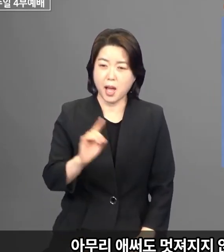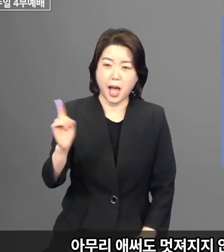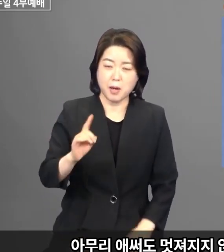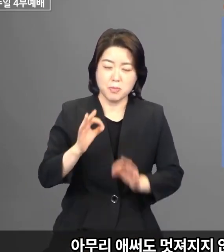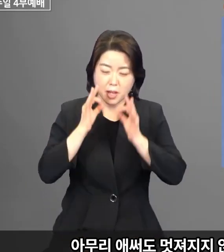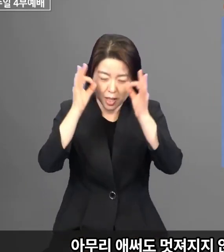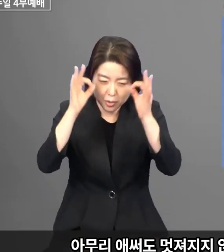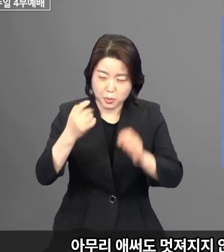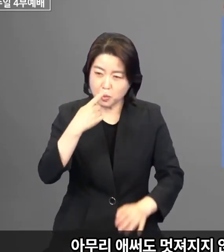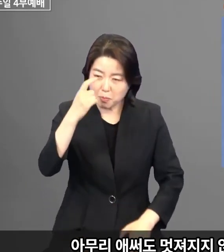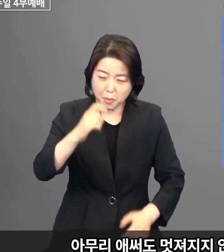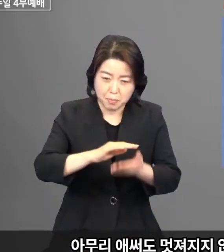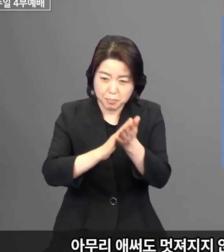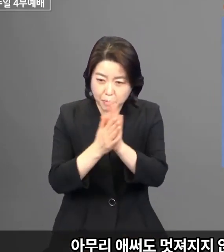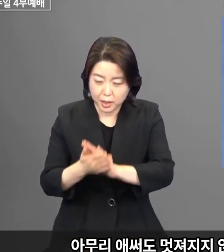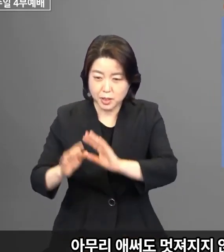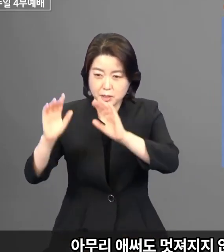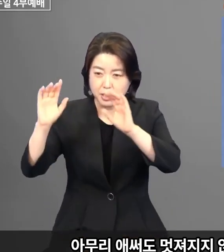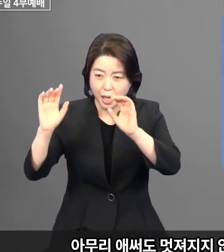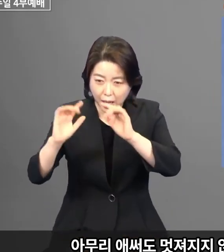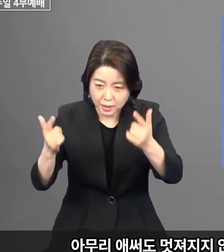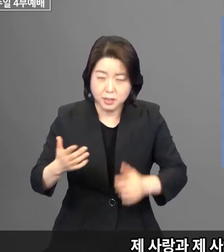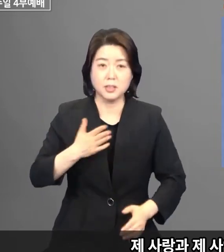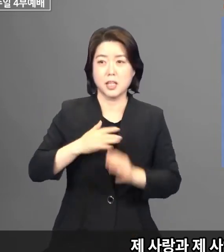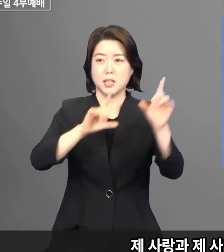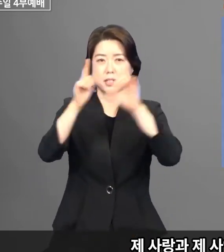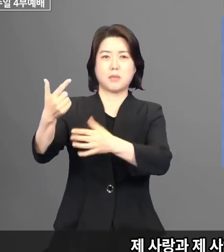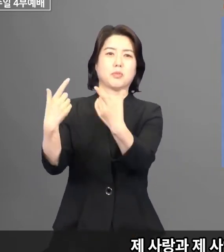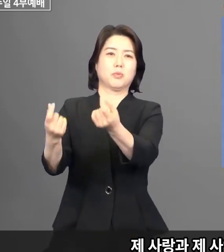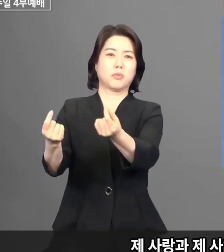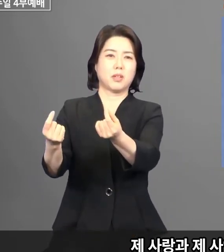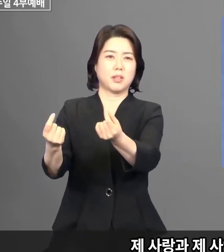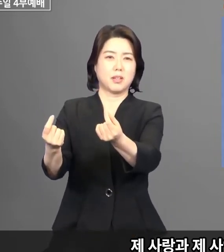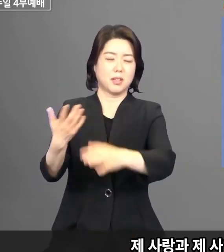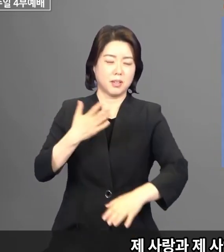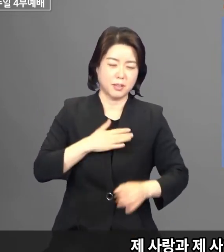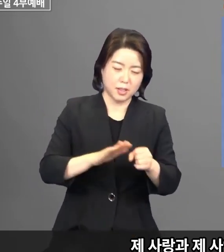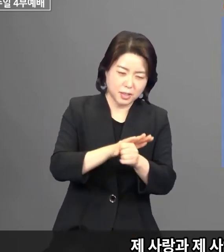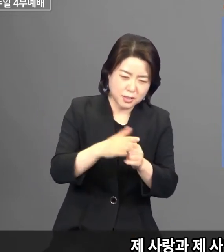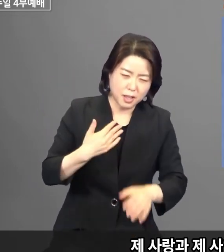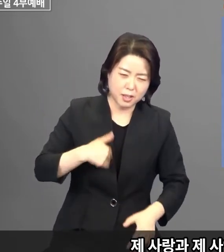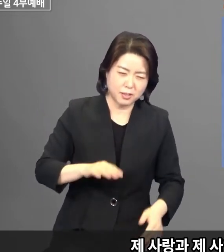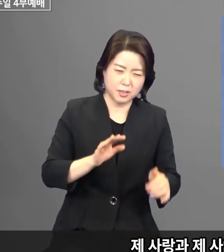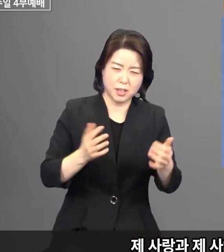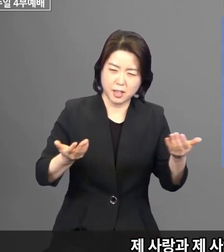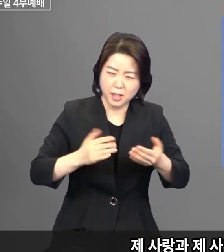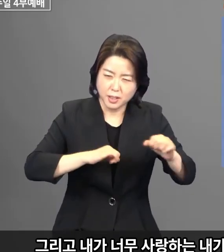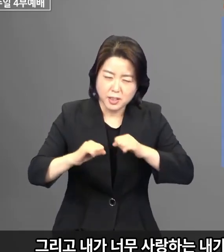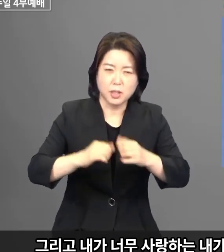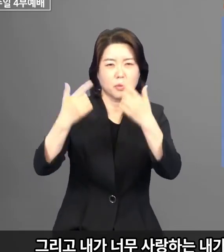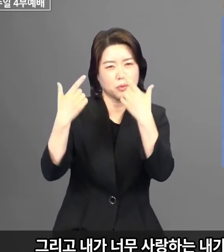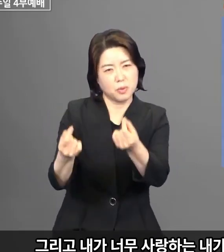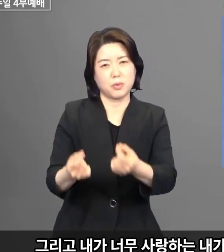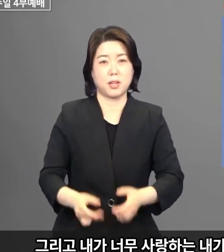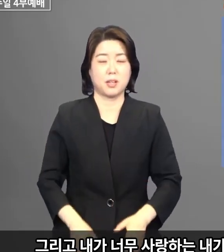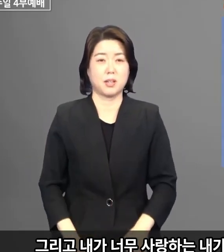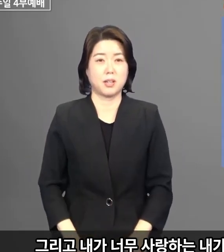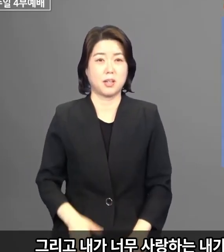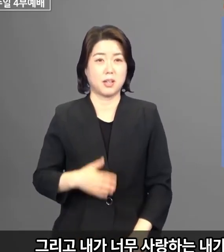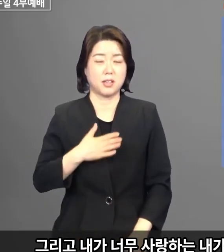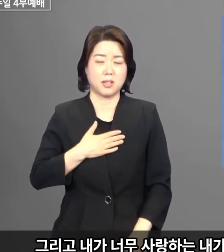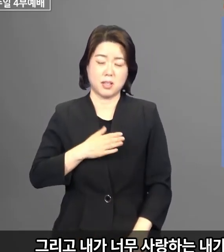않는 제 삶을 똑 닮았습니다. 제 사랑과 제 사역을 닮았습니다. 그리고 내가